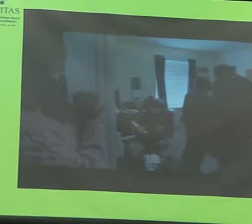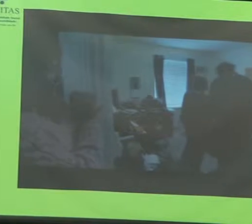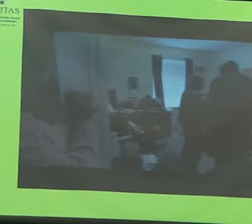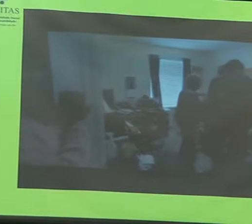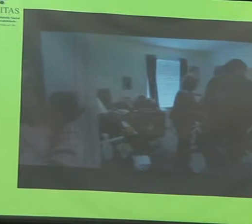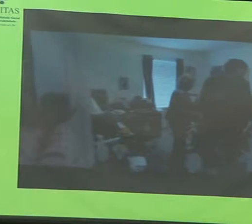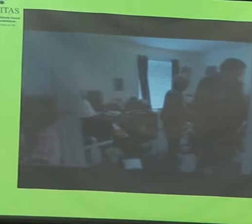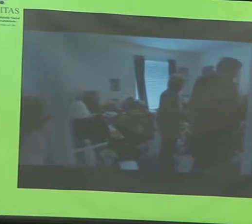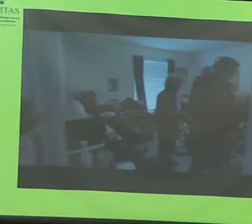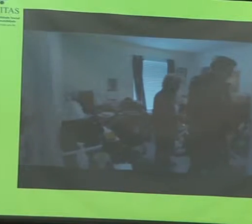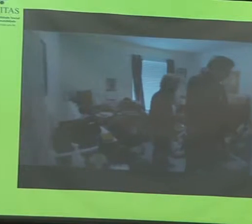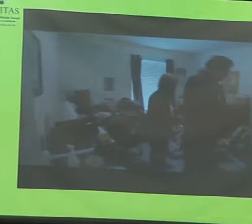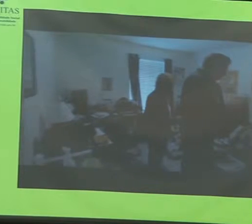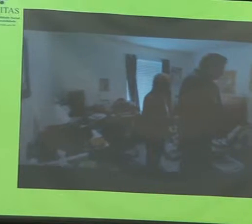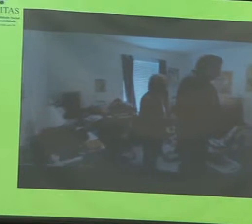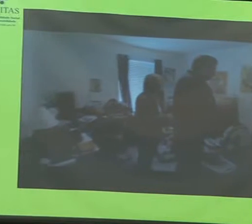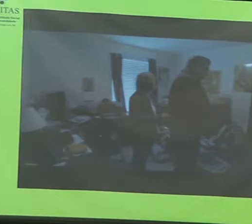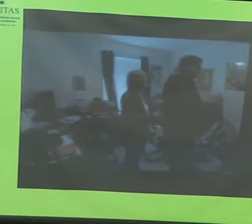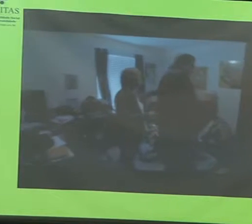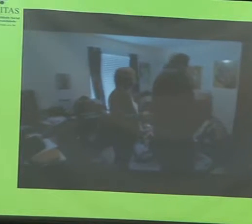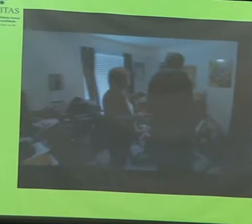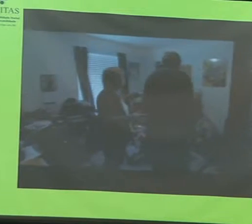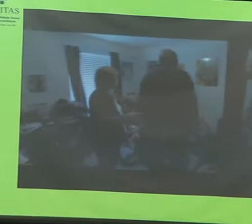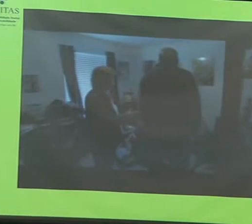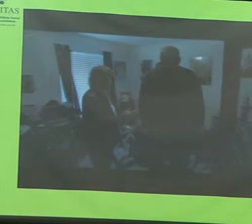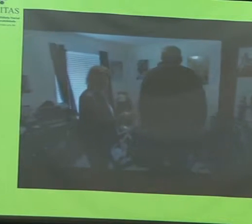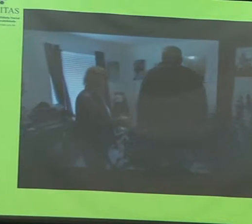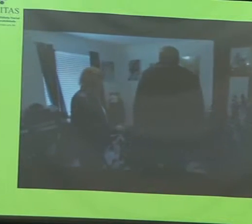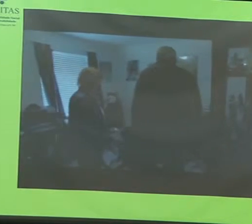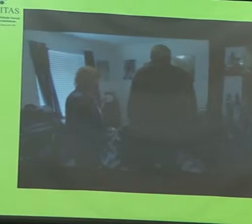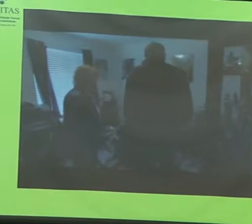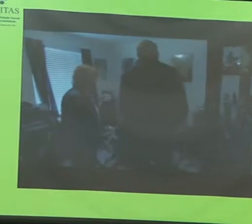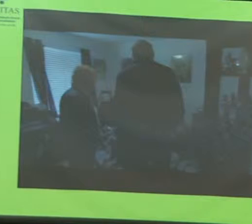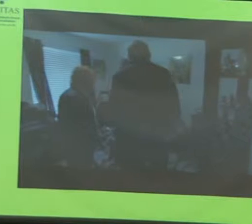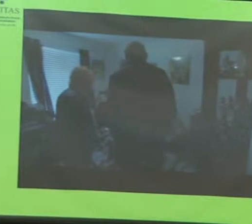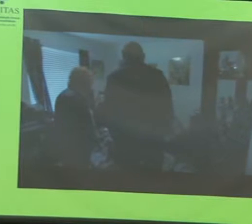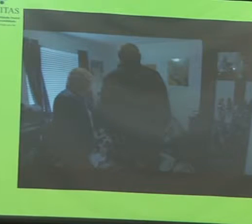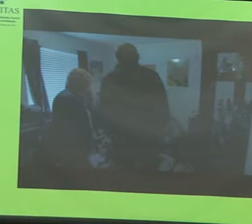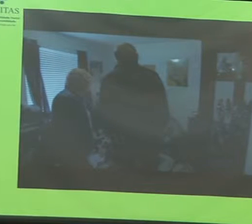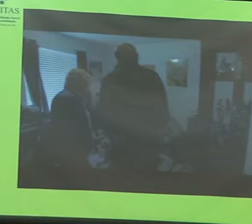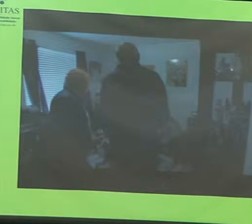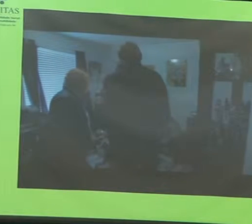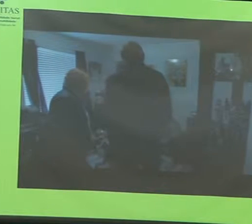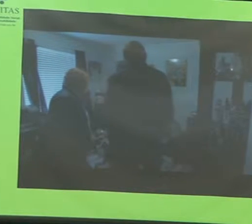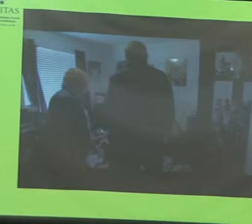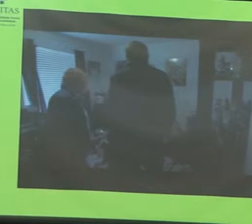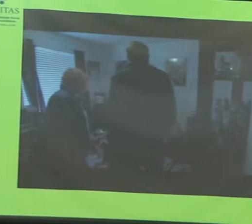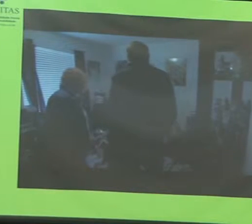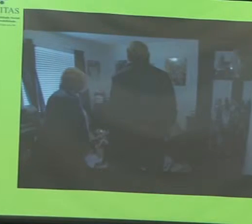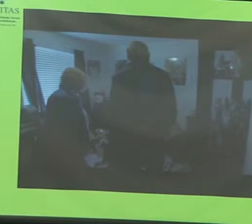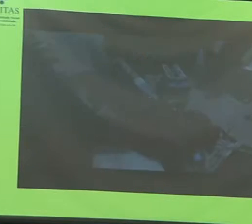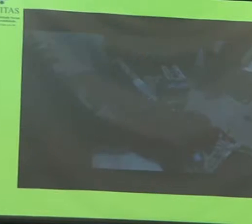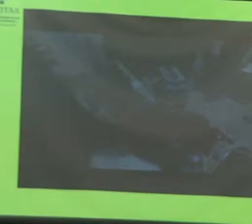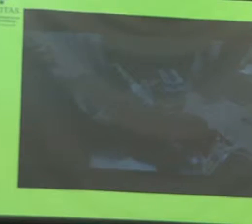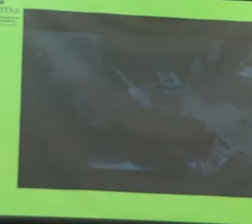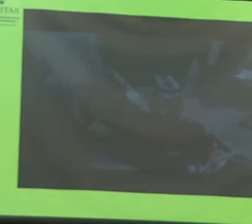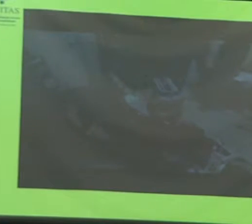Então é aqui que o Heather falou para a gente colocar os nossos bilhetes. Agora entendi o que ele quis dizer. É.